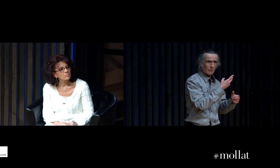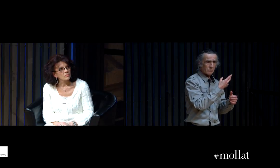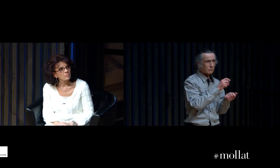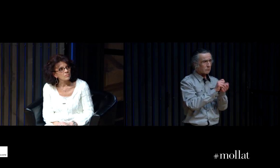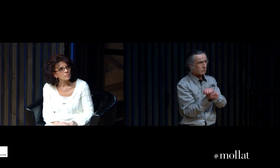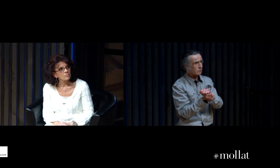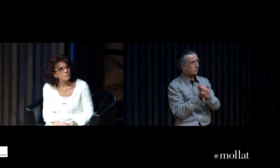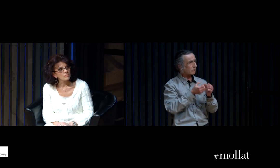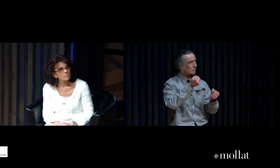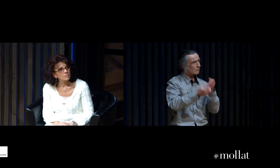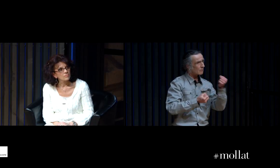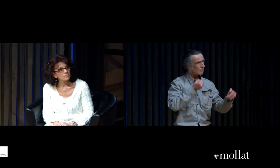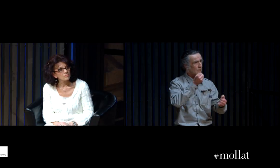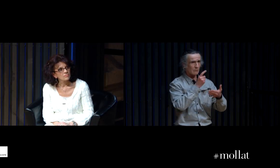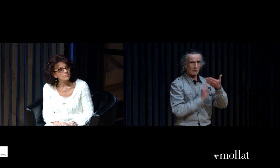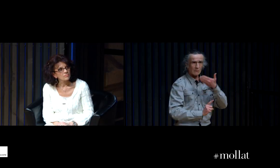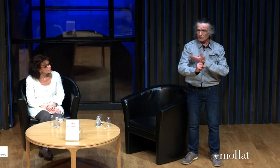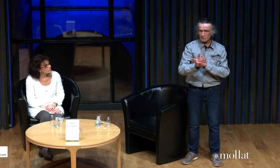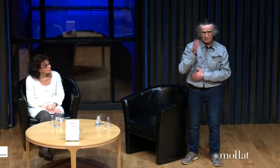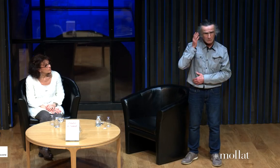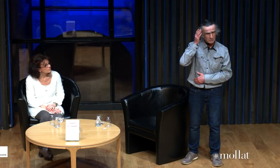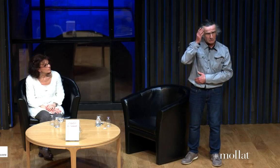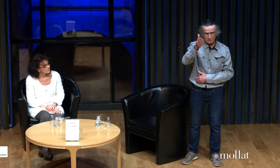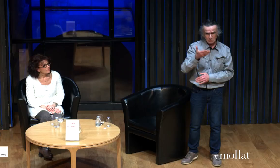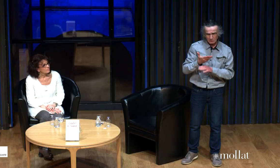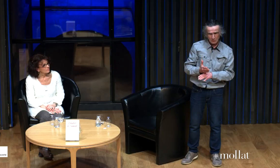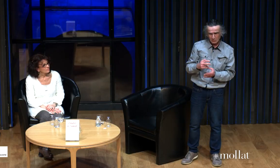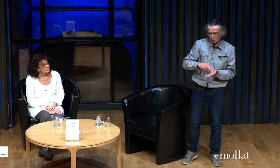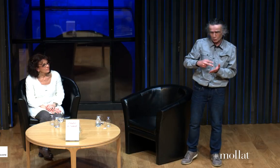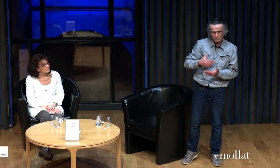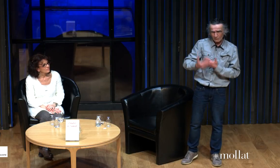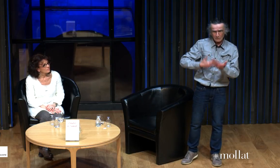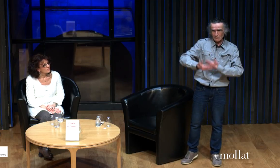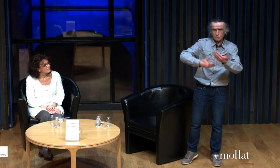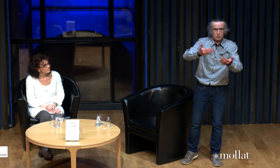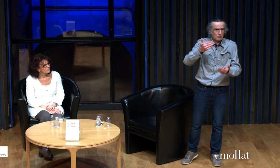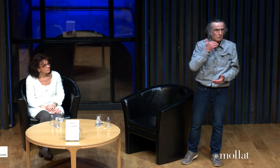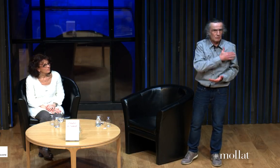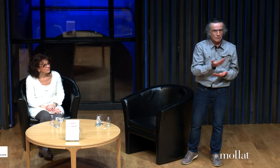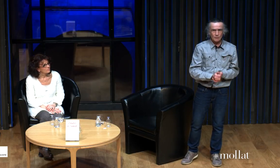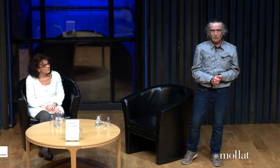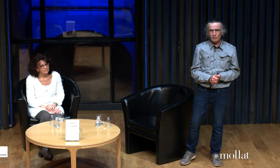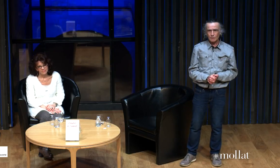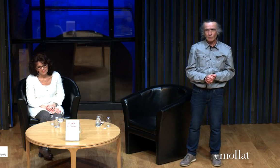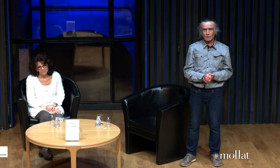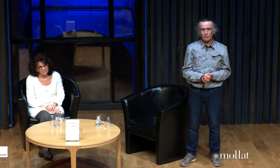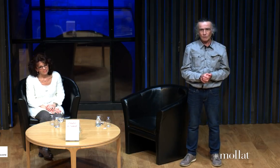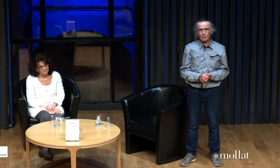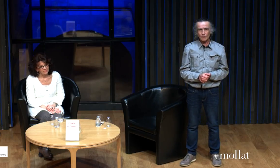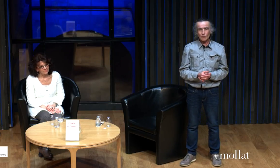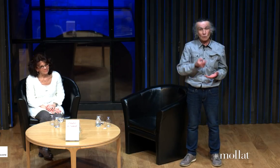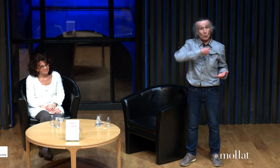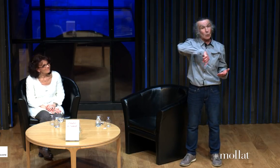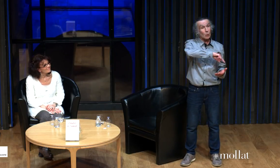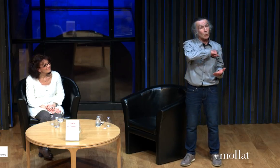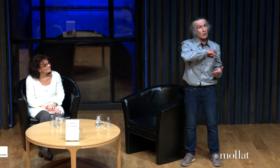nécessaires aux usagers des trains. Et c'est vrai que dans le futur, voilà, ça va continuer à